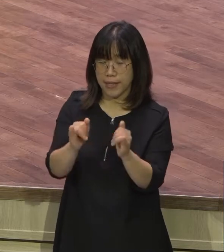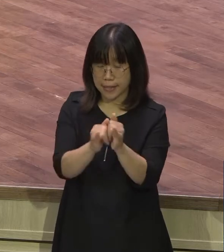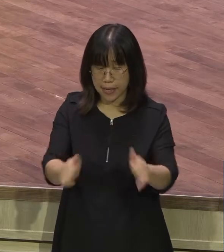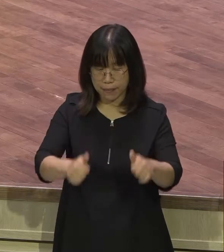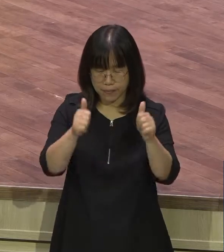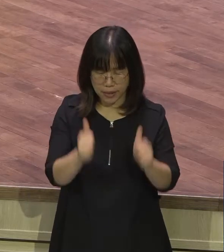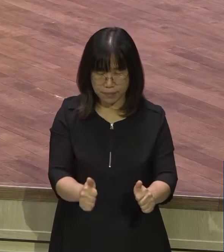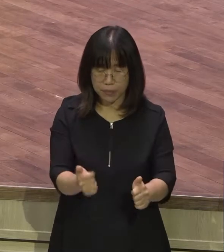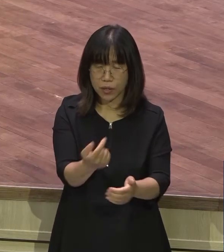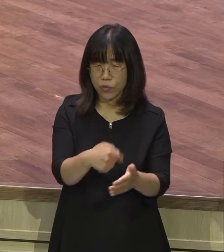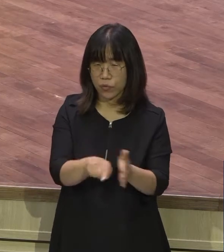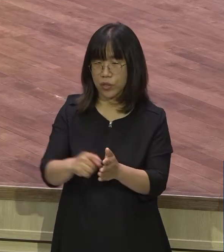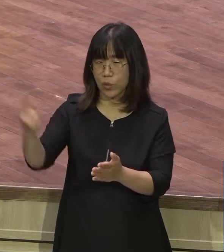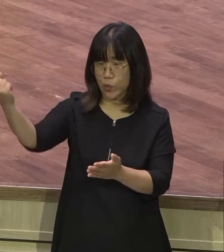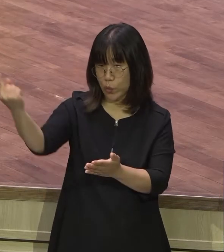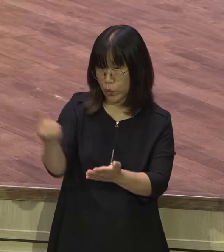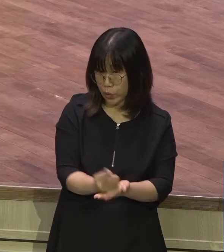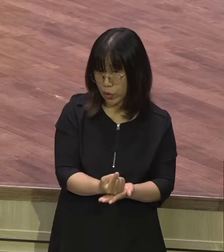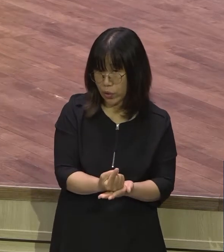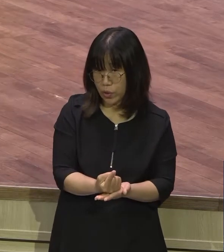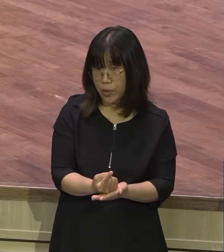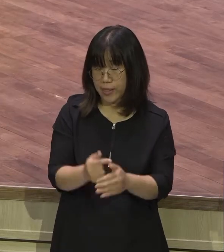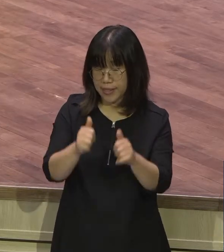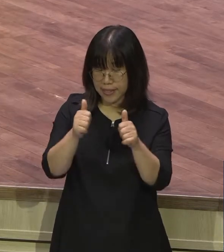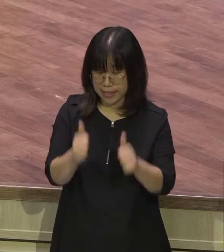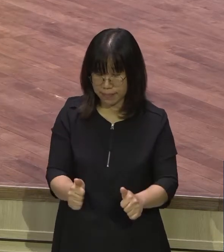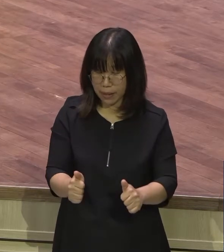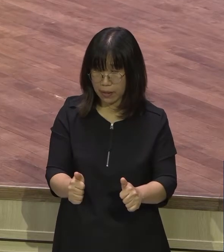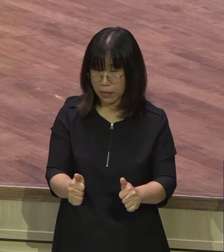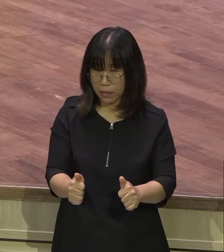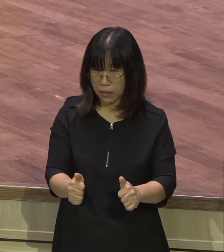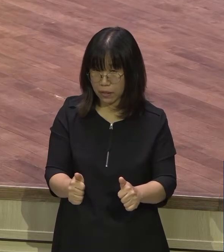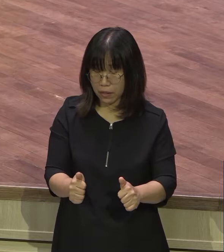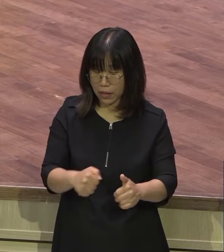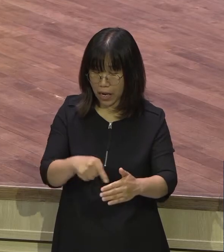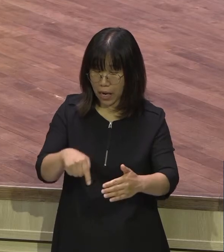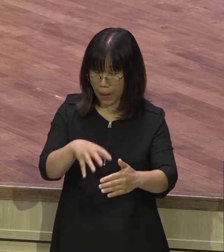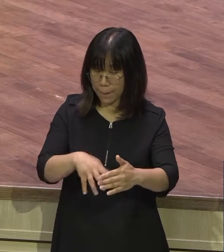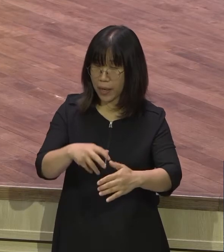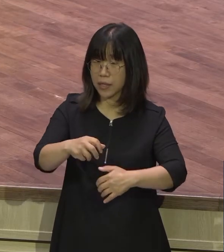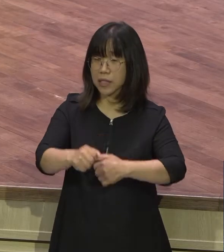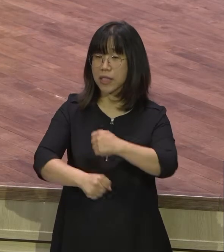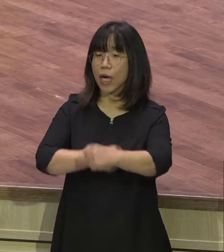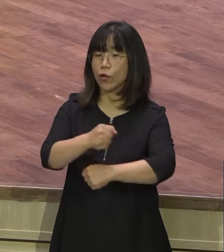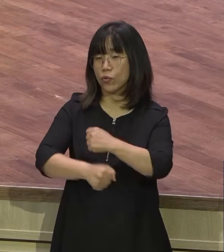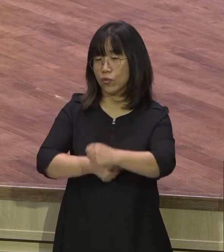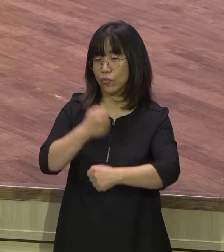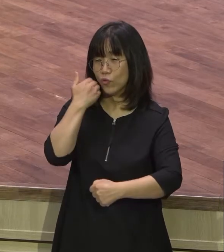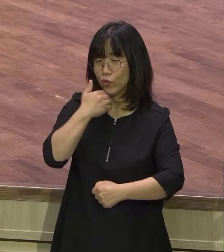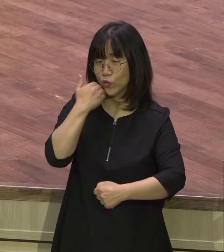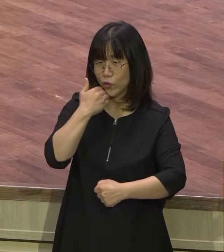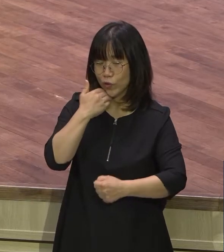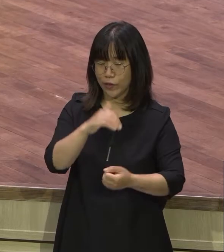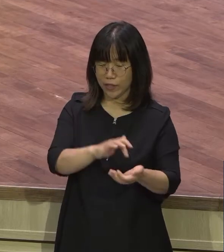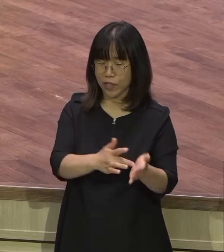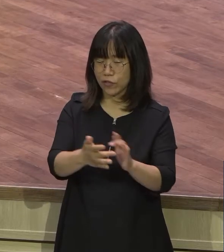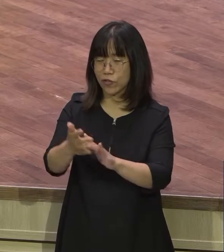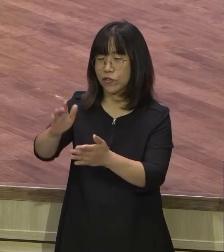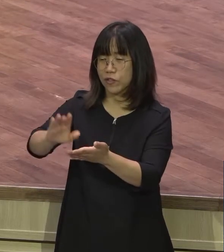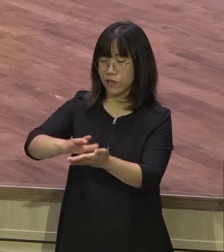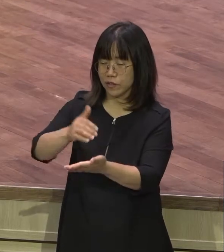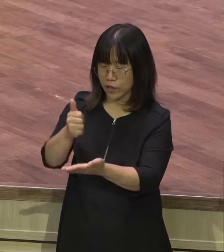제리 마신다 이때 심판으로부터 자유로울 수 있는 사람 심판 받지 않는 사람 예수